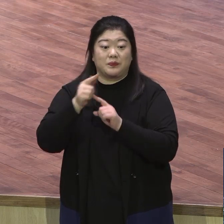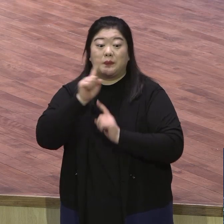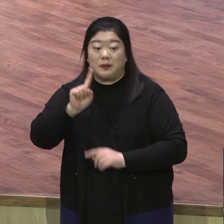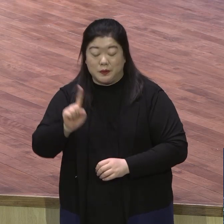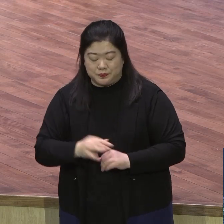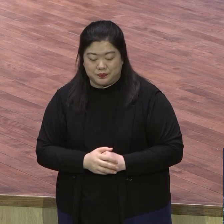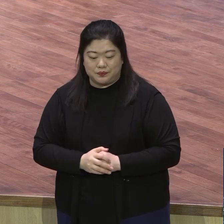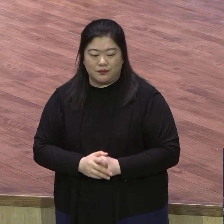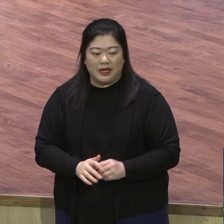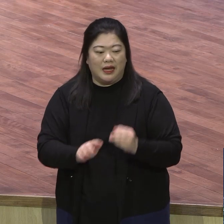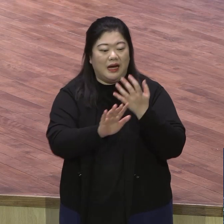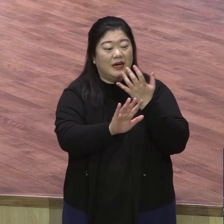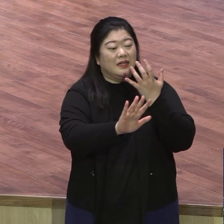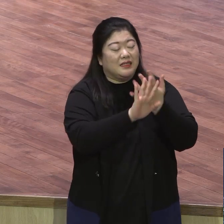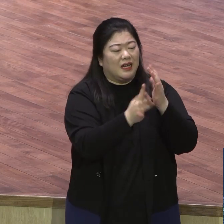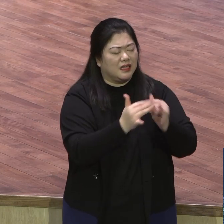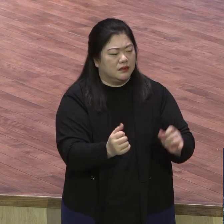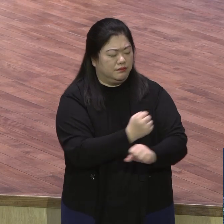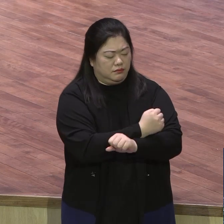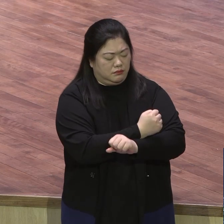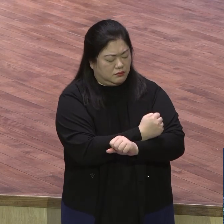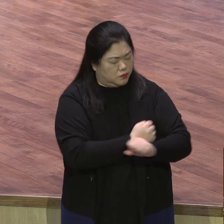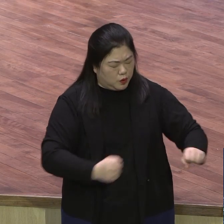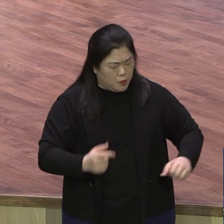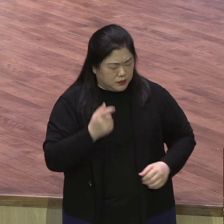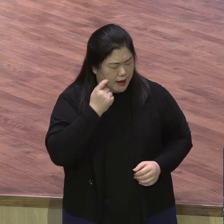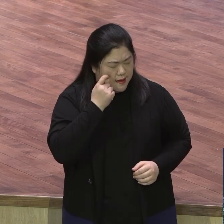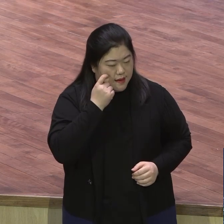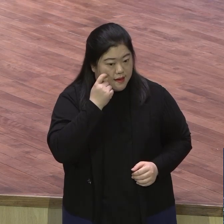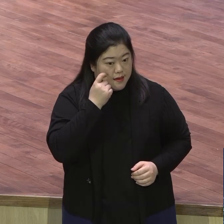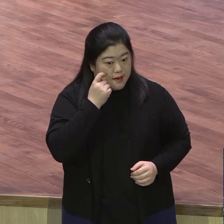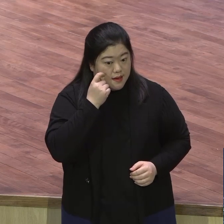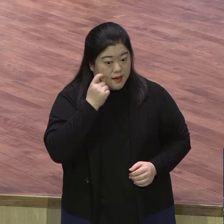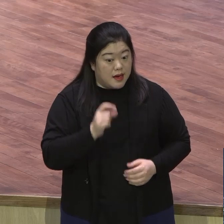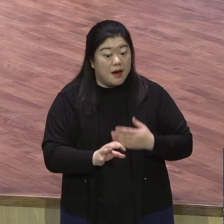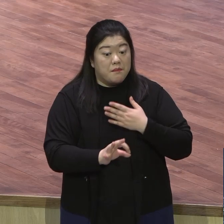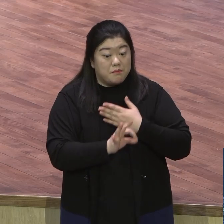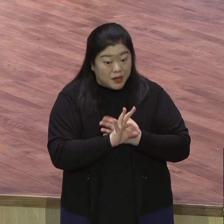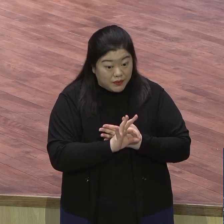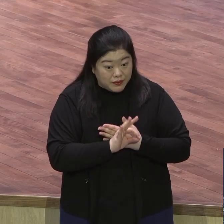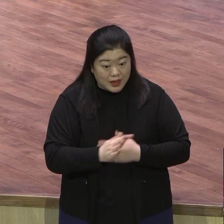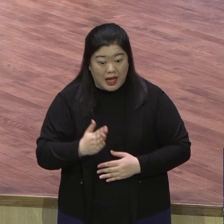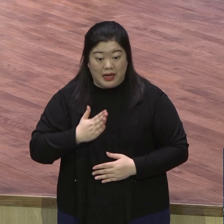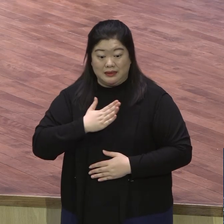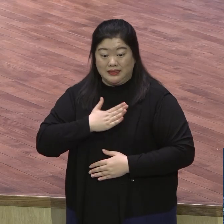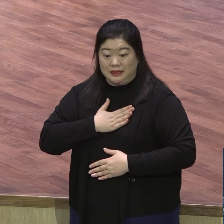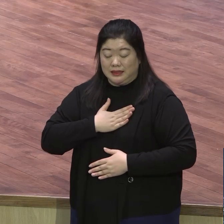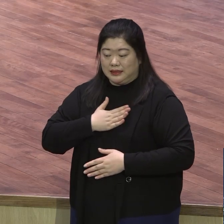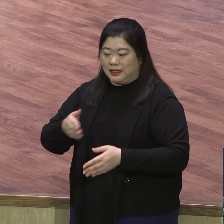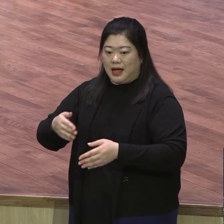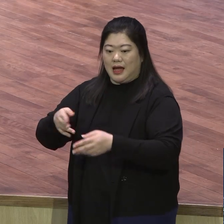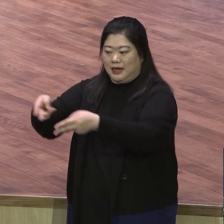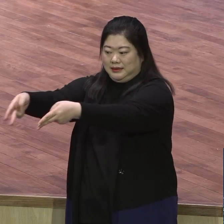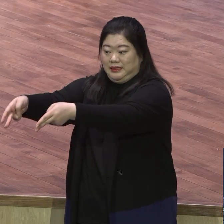남을 용서할 수 없는 사람은 자기가 건너가야 될 다리를 파괴하는 사람이다.